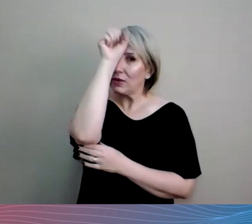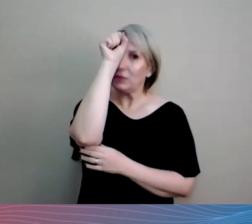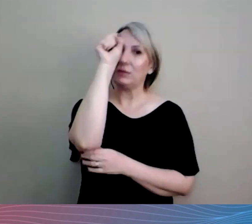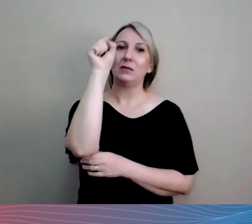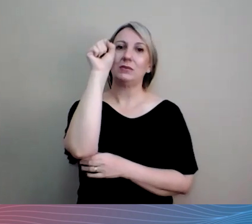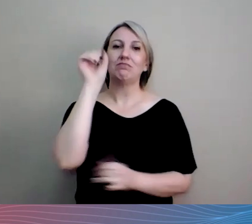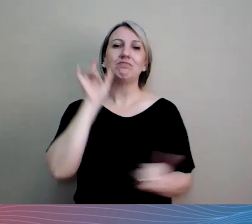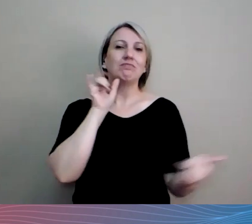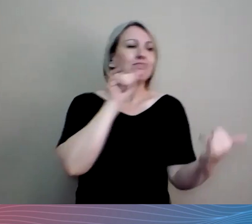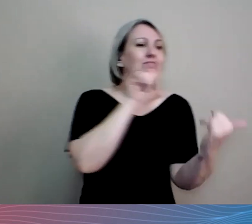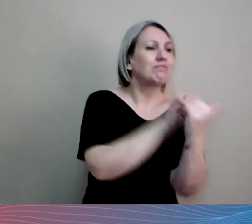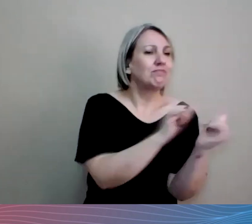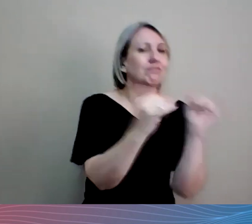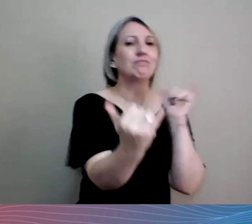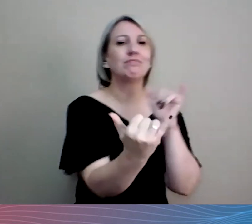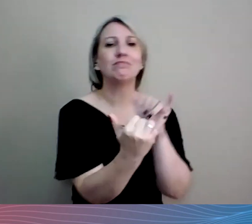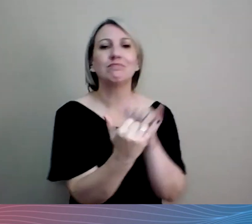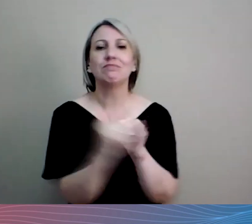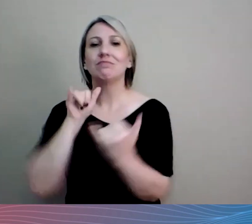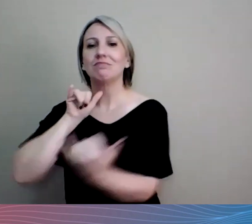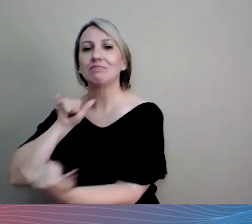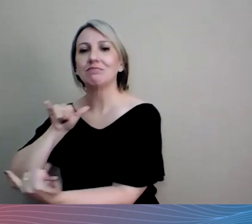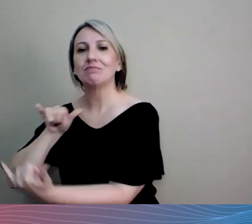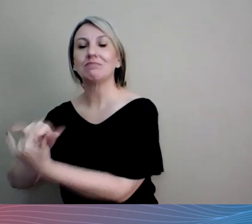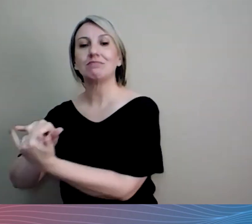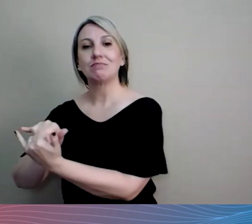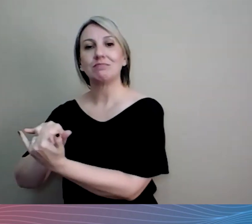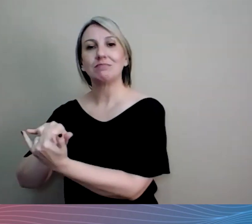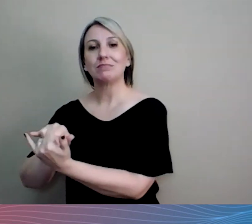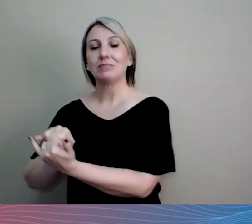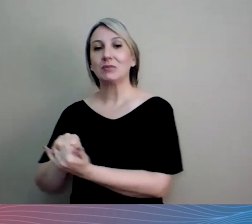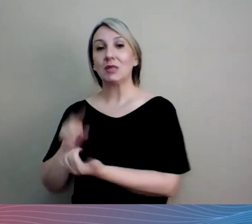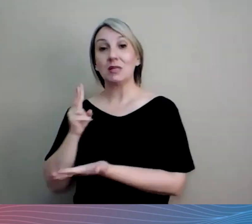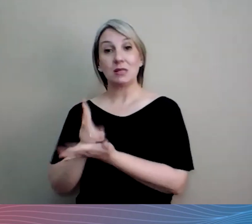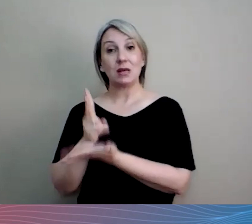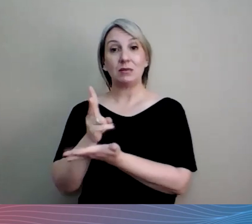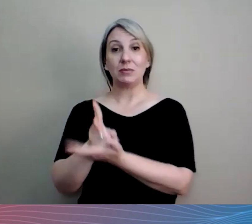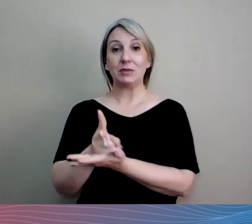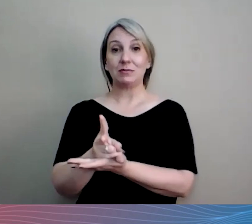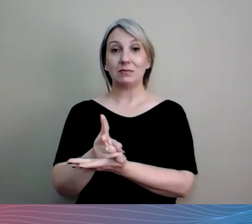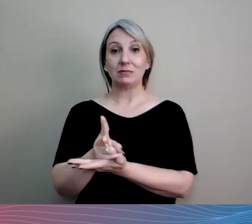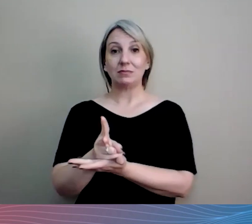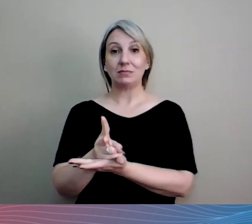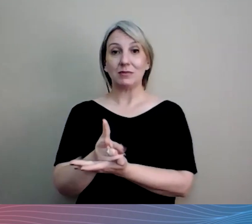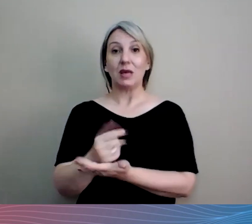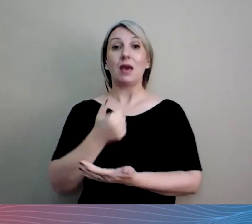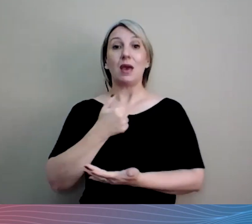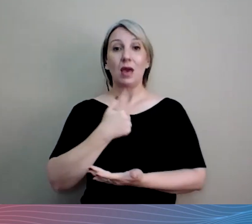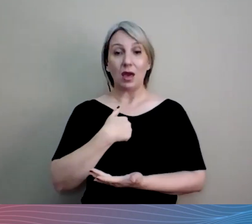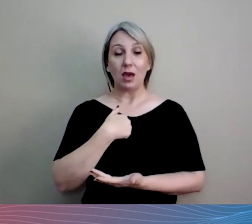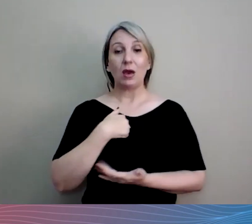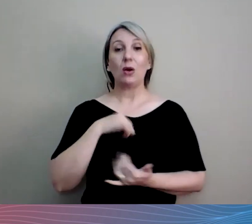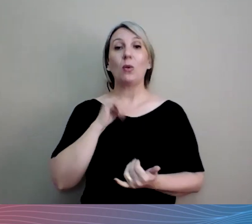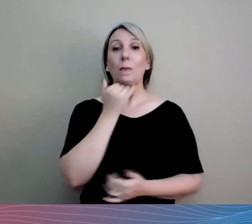mutuamente. É mútuo, tá? Não é sempre só de um lado, mutuamente,